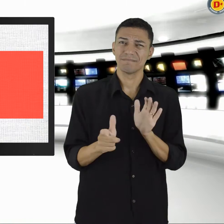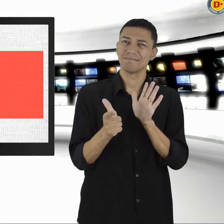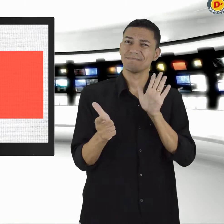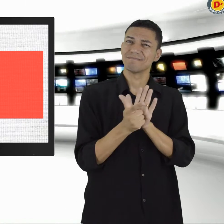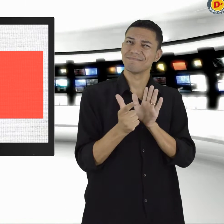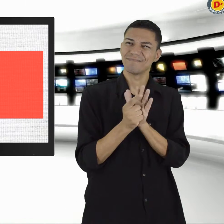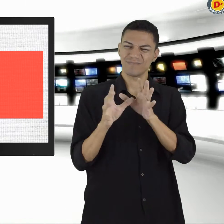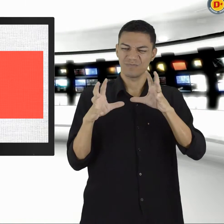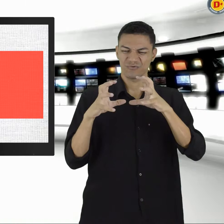libras.